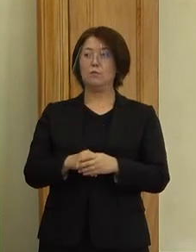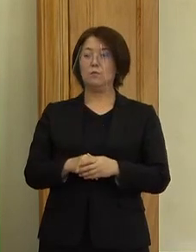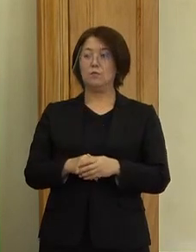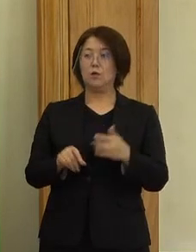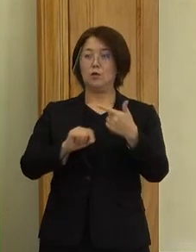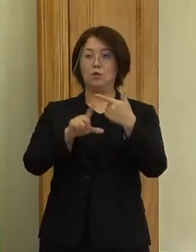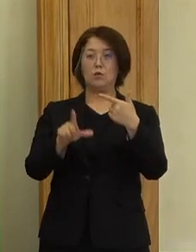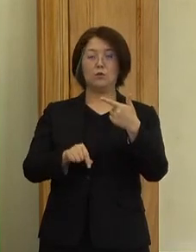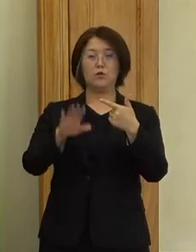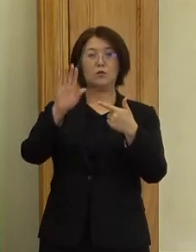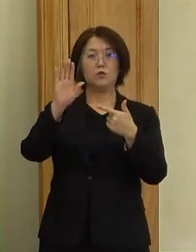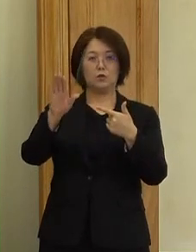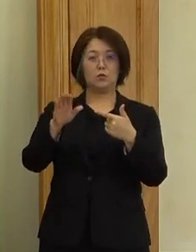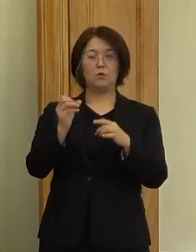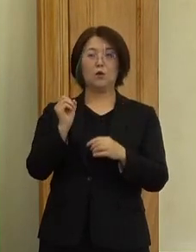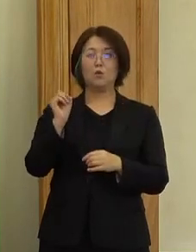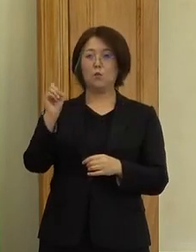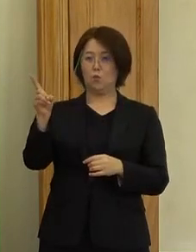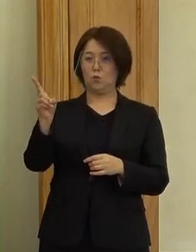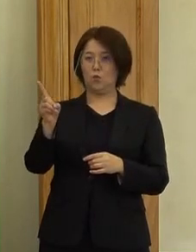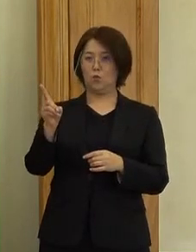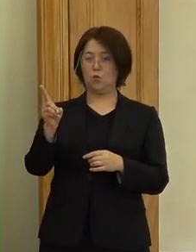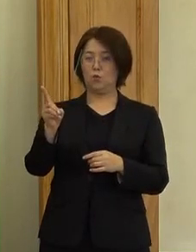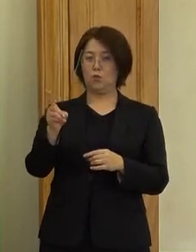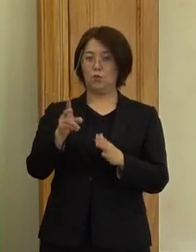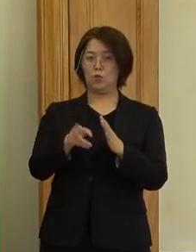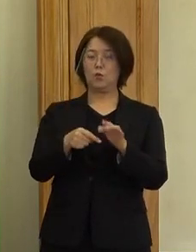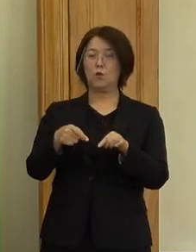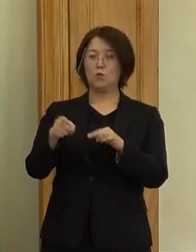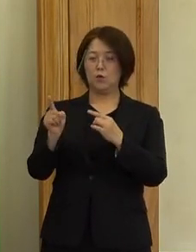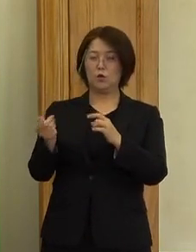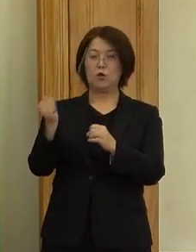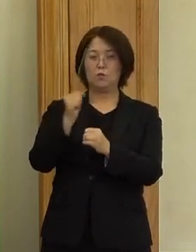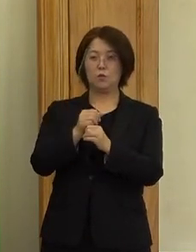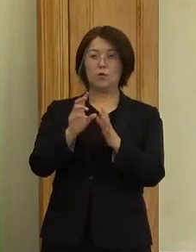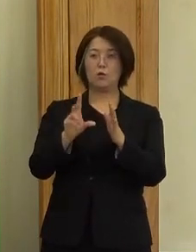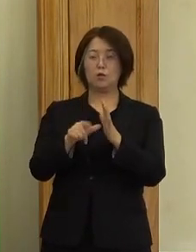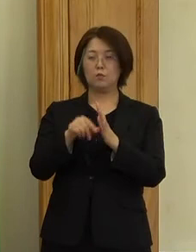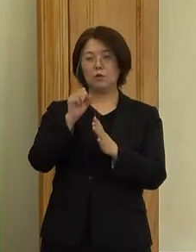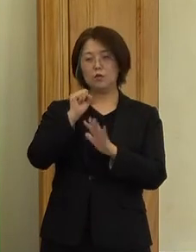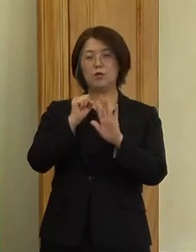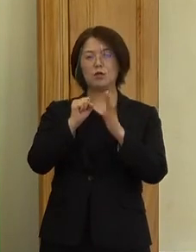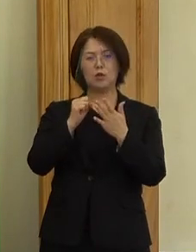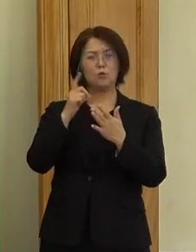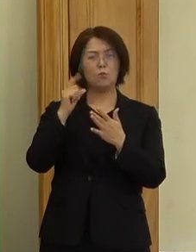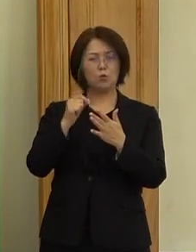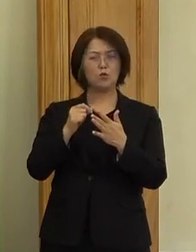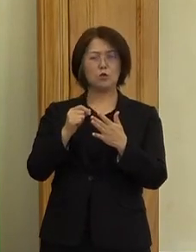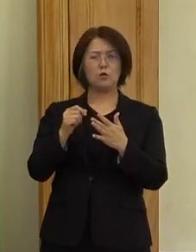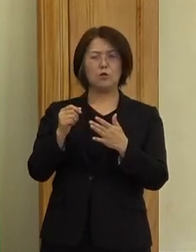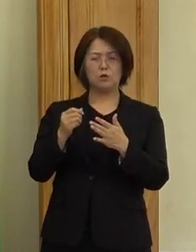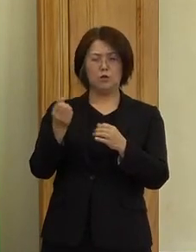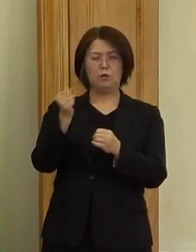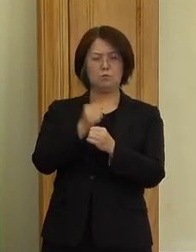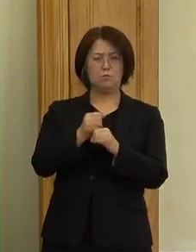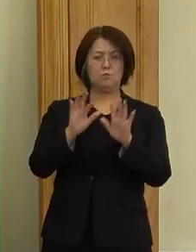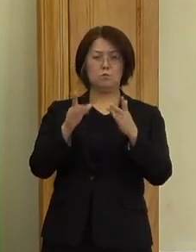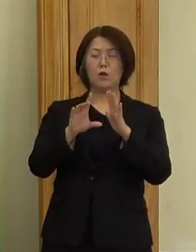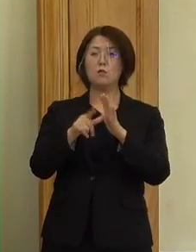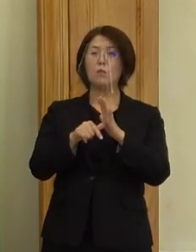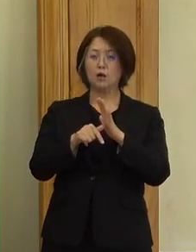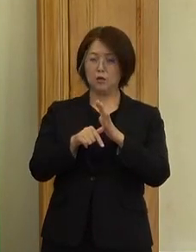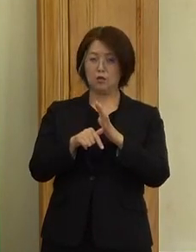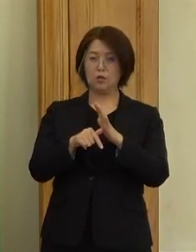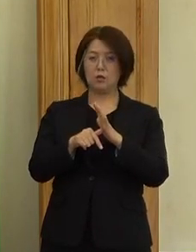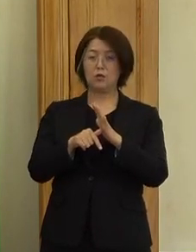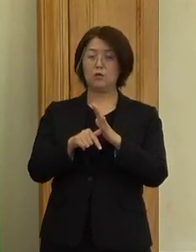降は GoTo が復活すれば良いということだと思います。復活しない場合、その今の観光庁のスキームでまだ